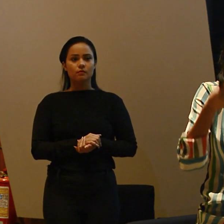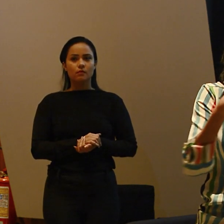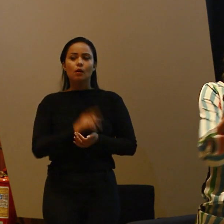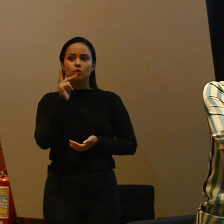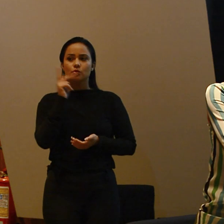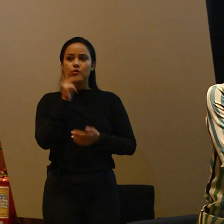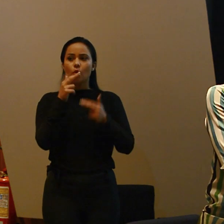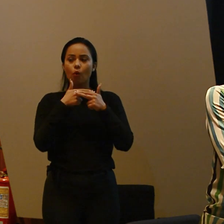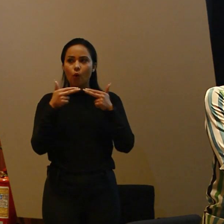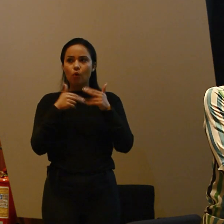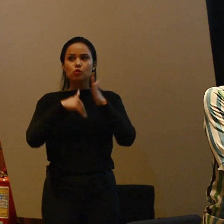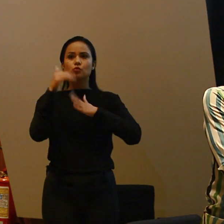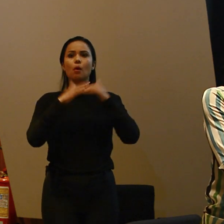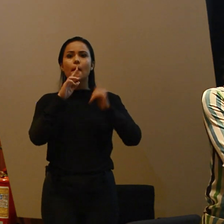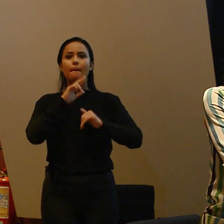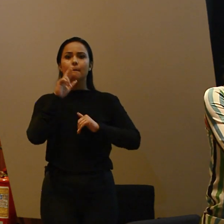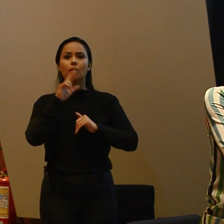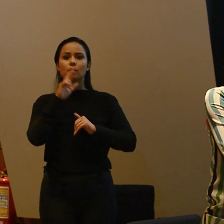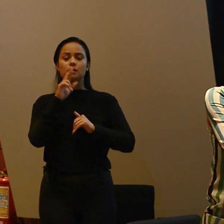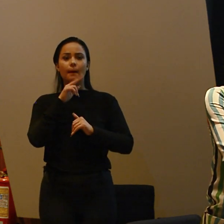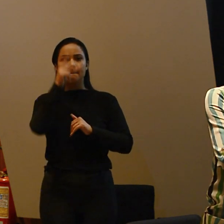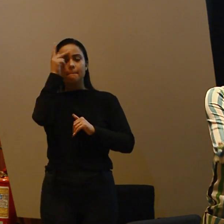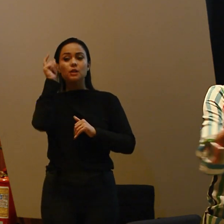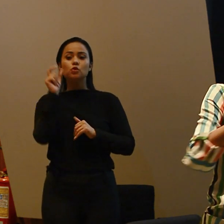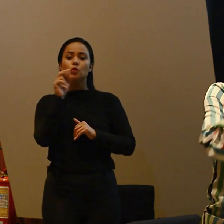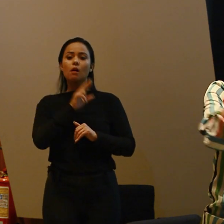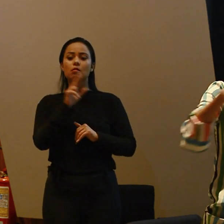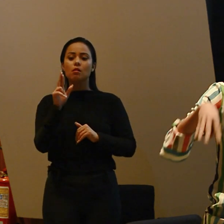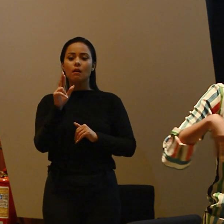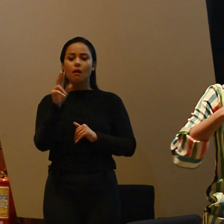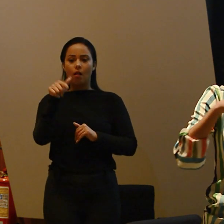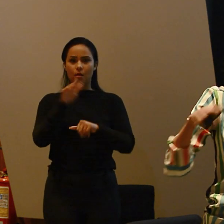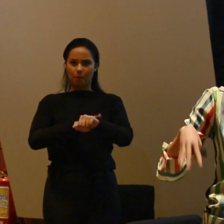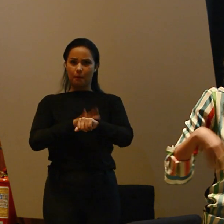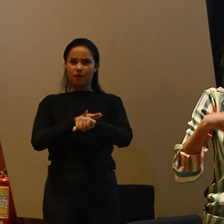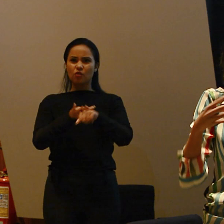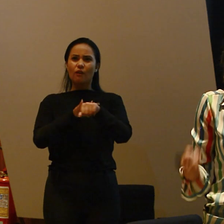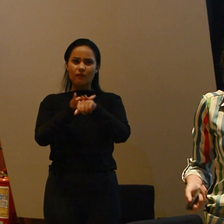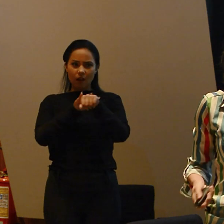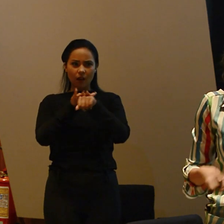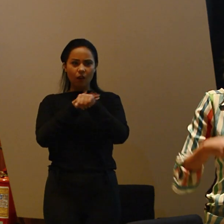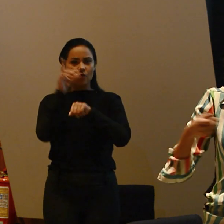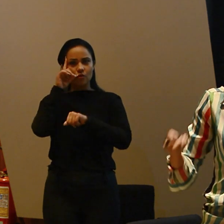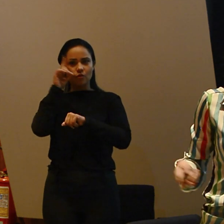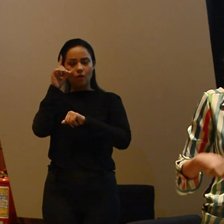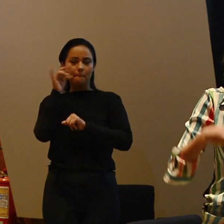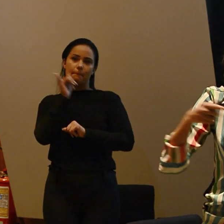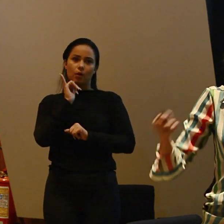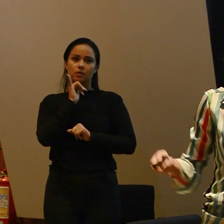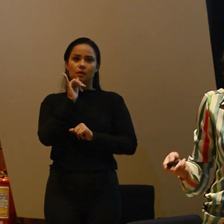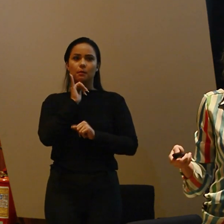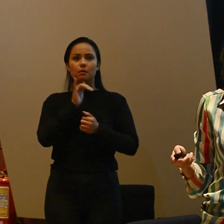nos diz alguma coisa sobre a resposta que a pessoa dá ali numa situação de conversa cotidiana, por